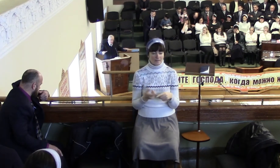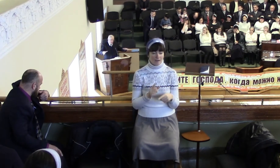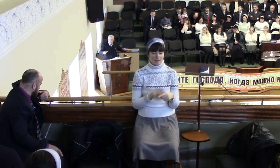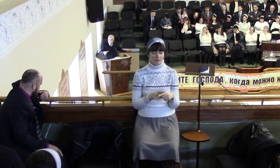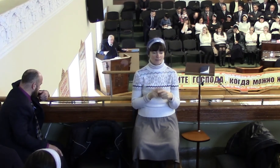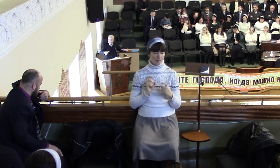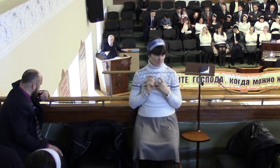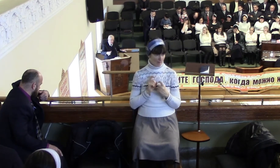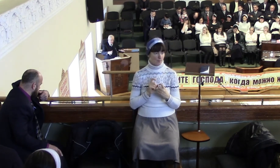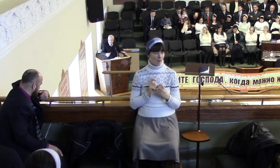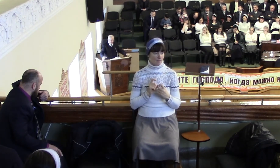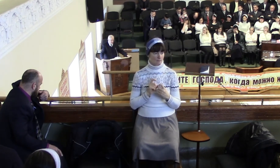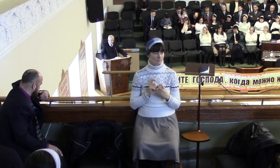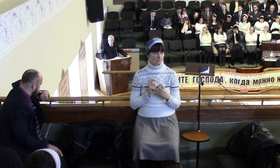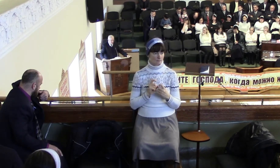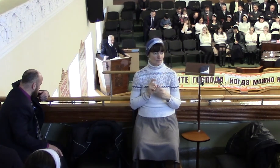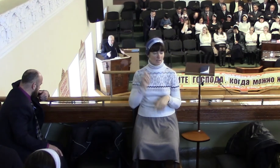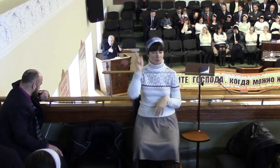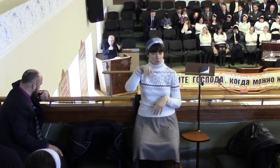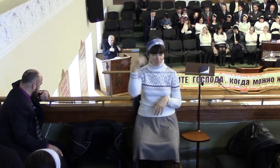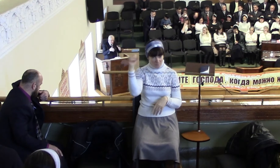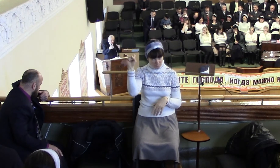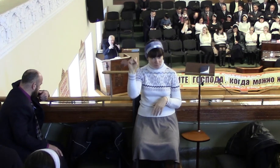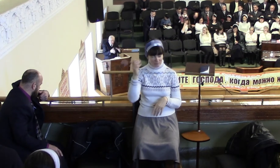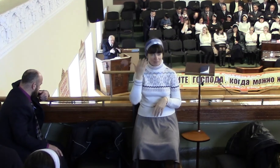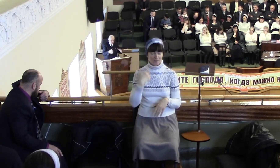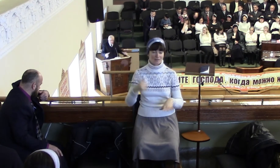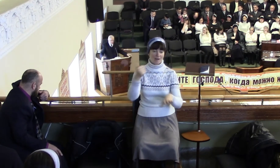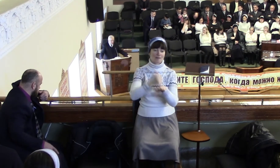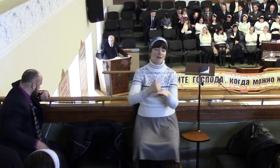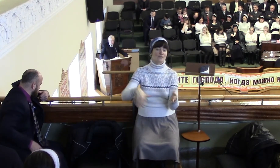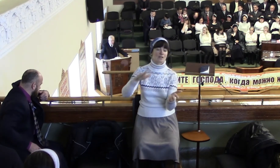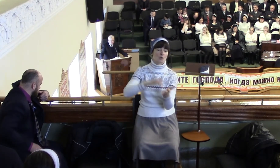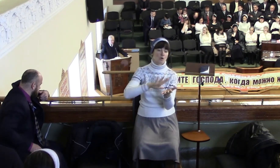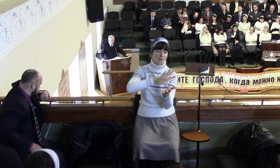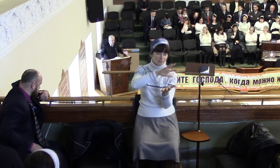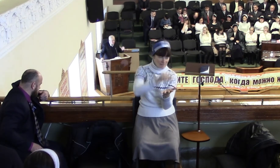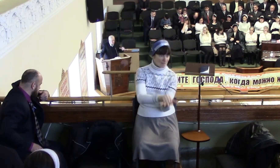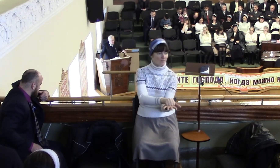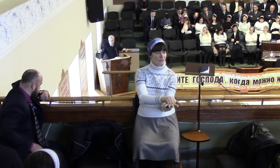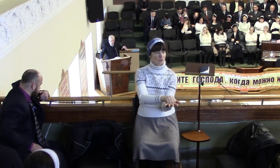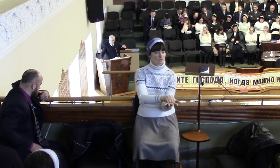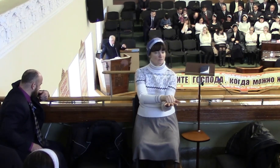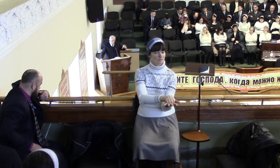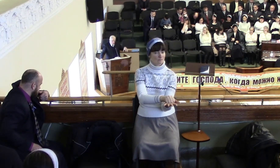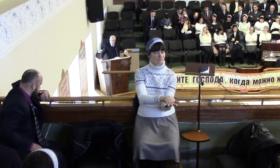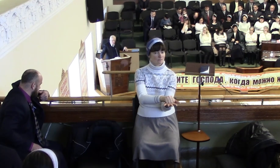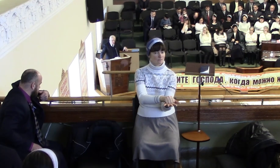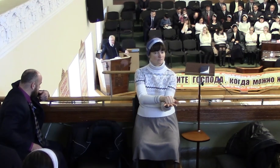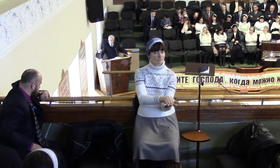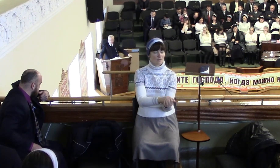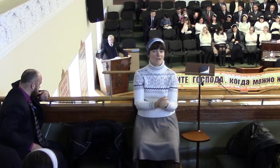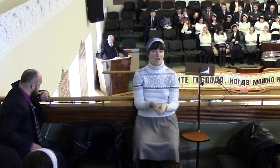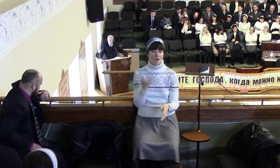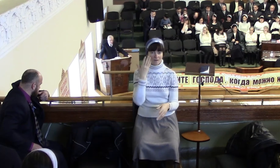но победа там, когда столица взята. Когда очаг, когда главное было взято. Главное место врага